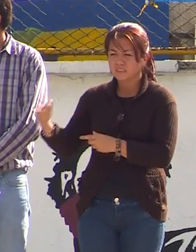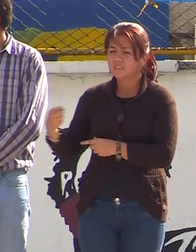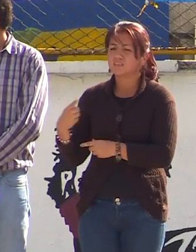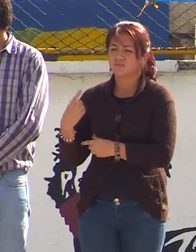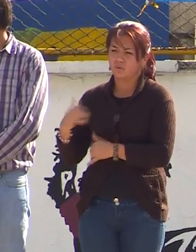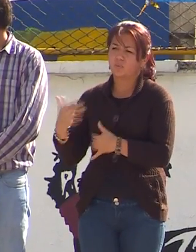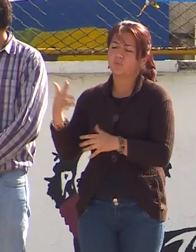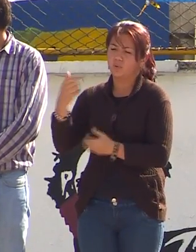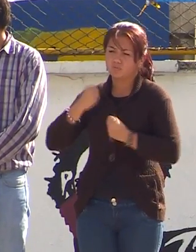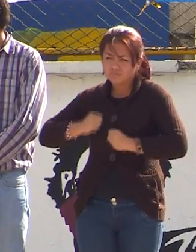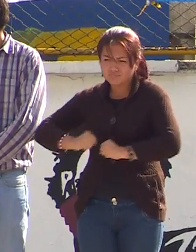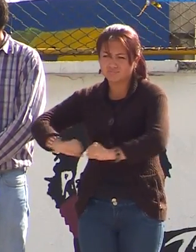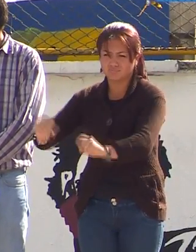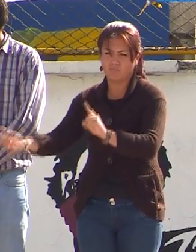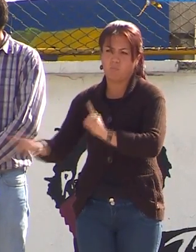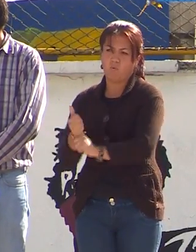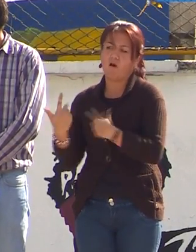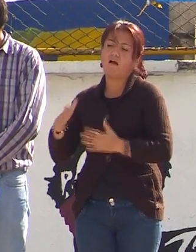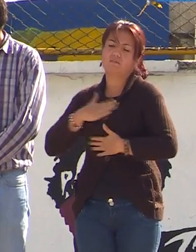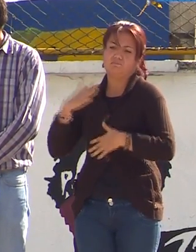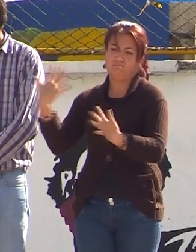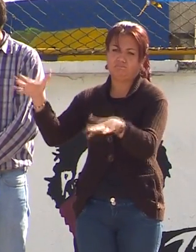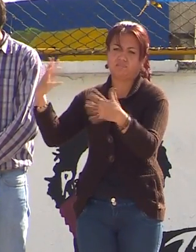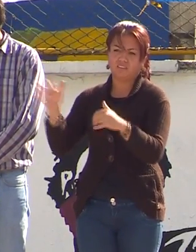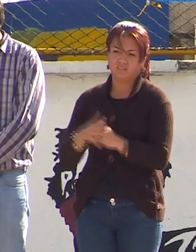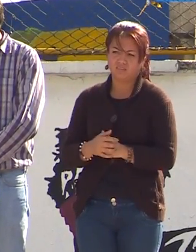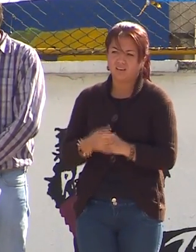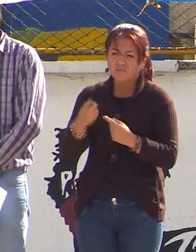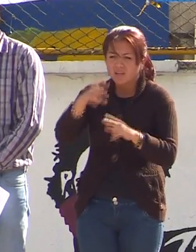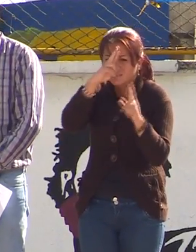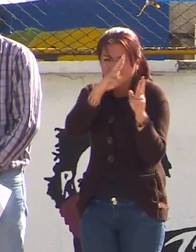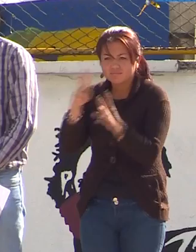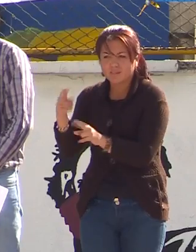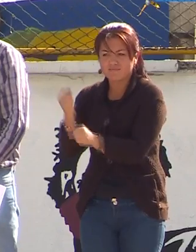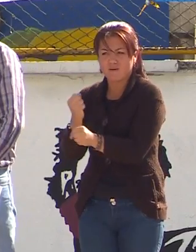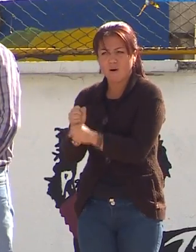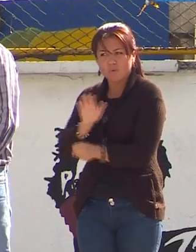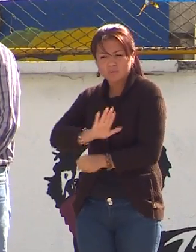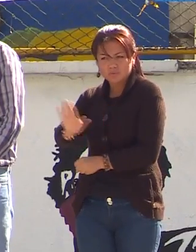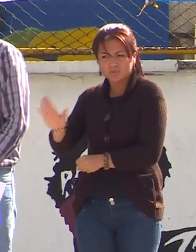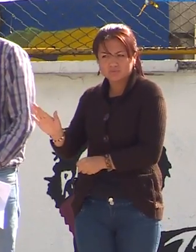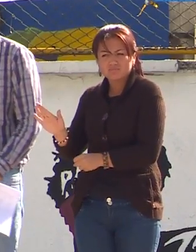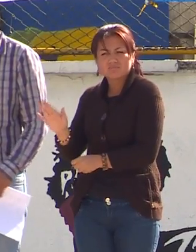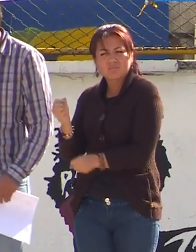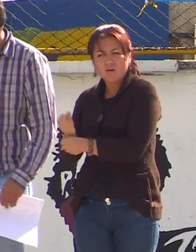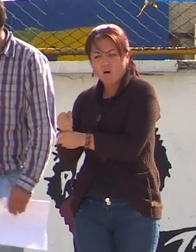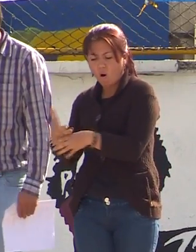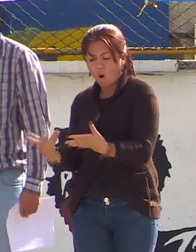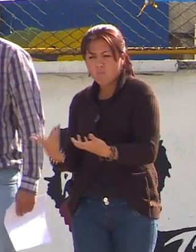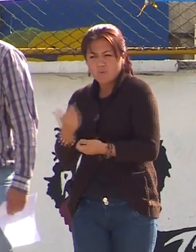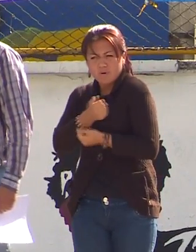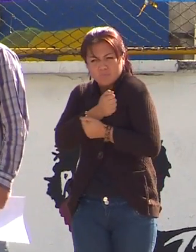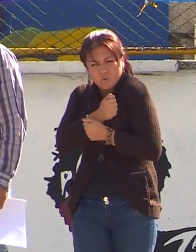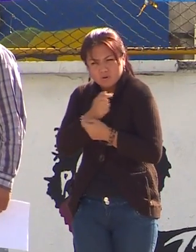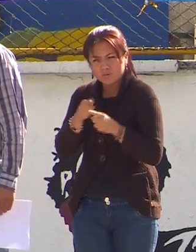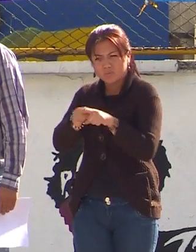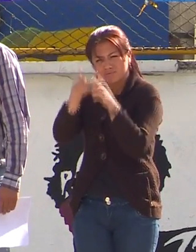los felicitamos. Debemos respetar su trabajo hecho con amor y